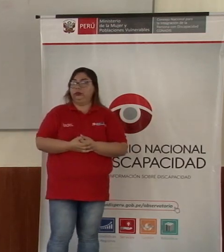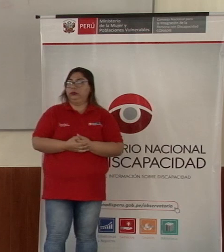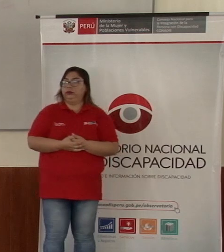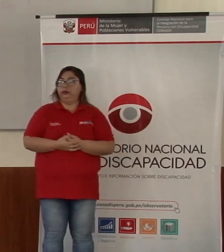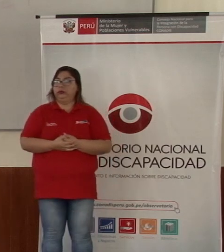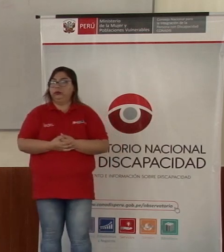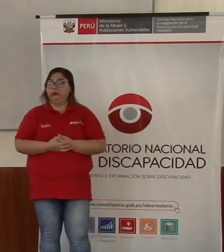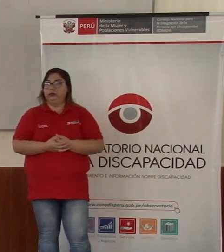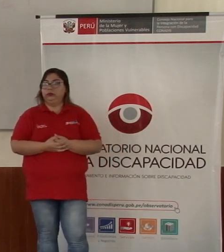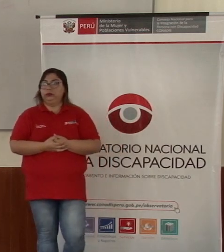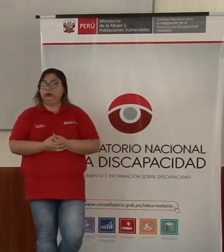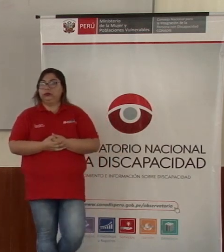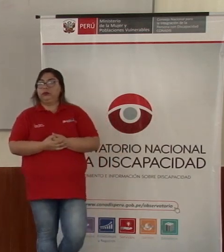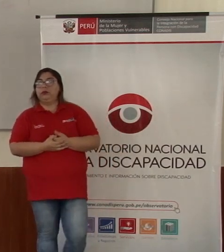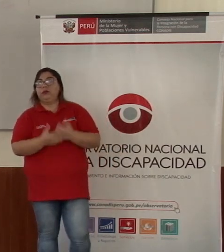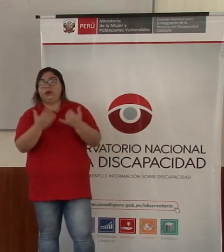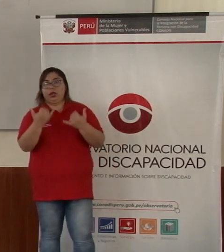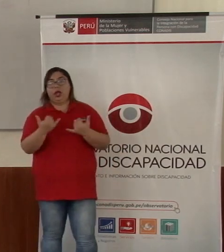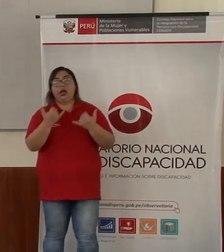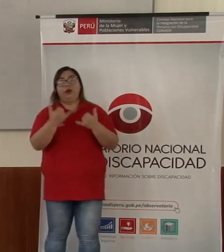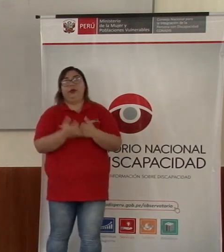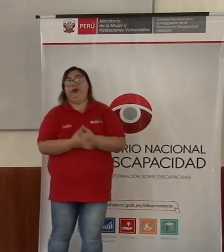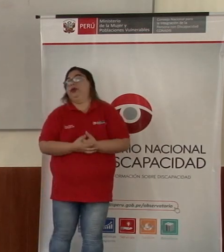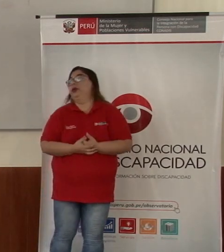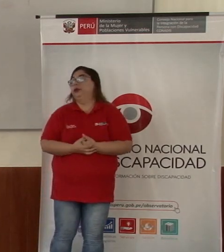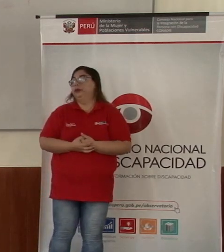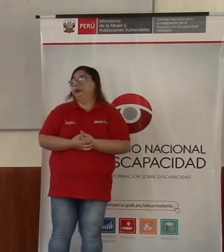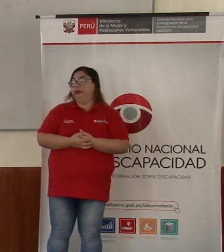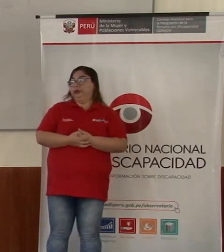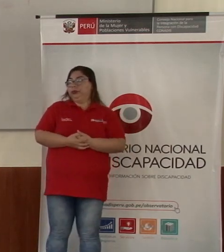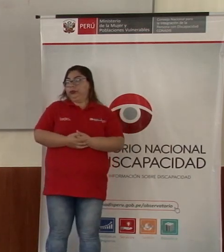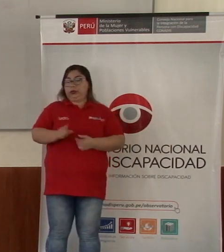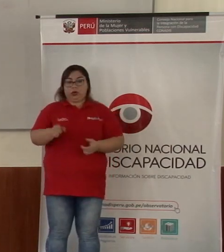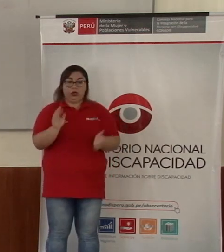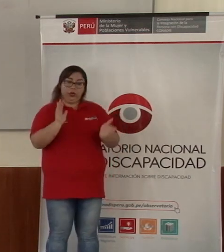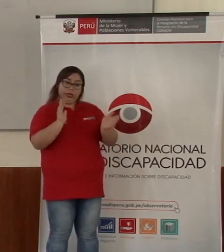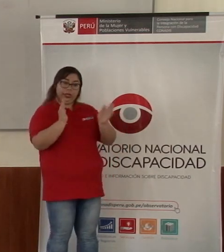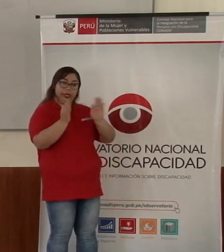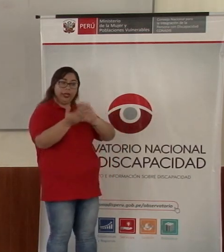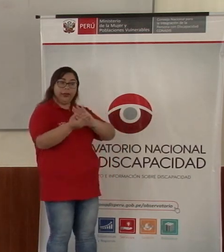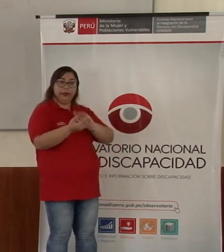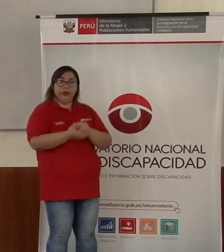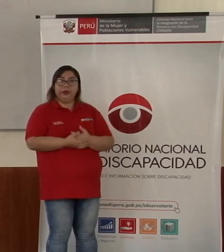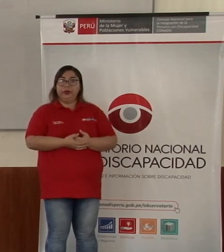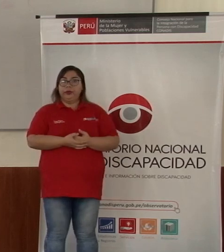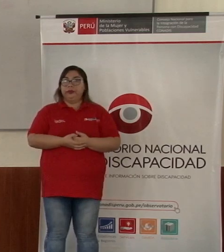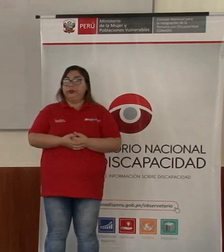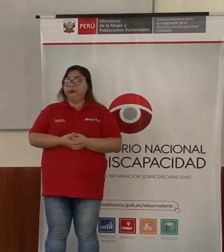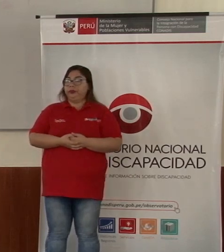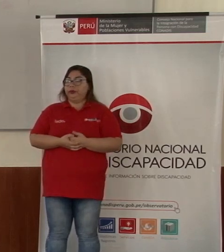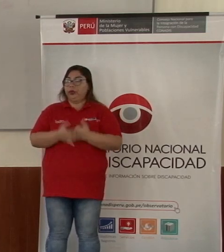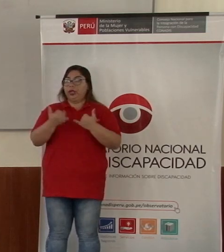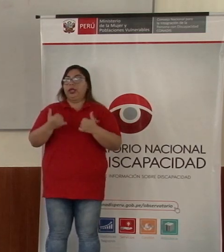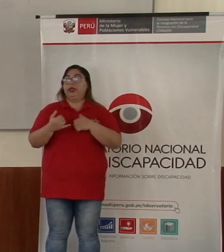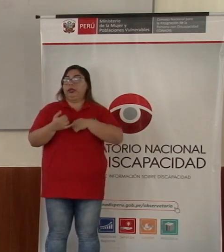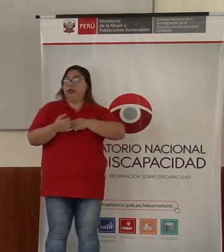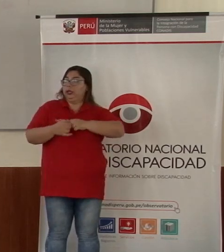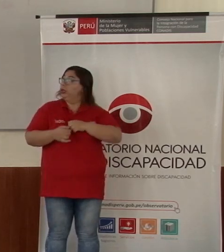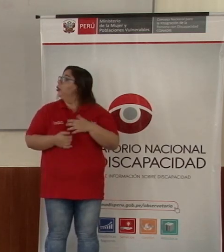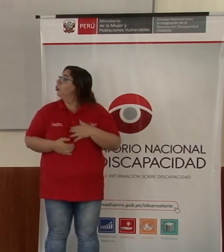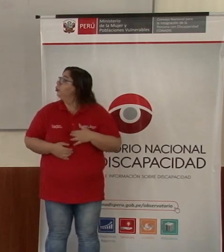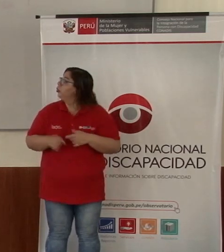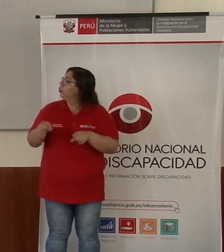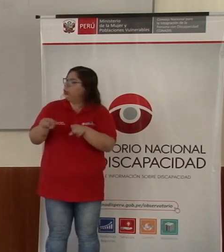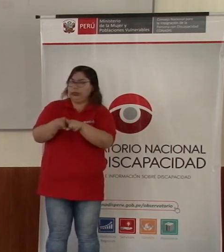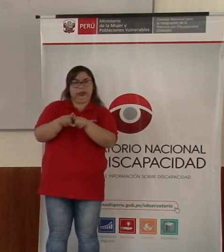¿No? Ahora, con la modificación que tenemos ahora. Es